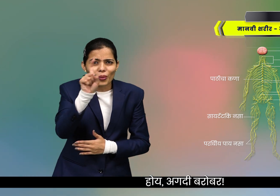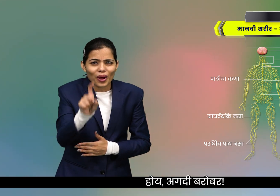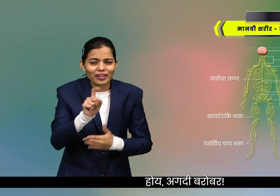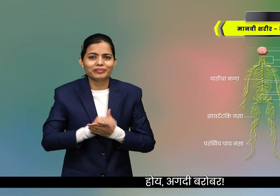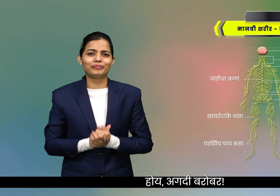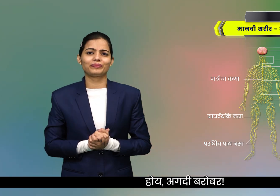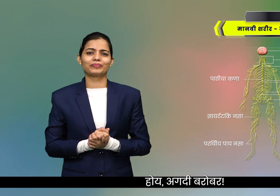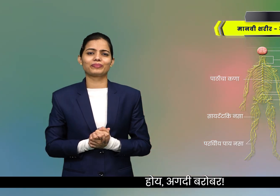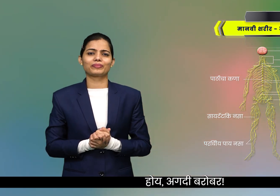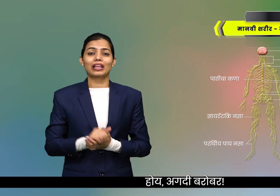होय, अगदी बरोबर.